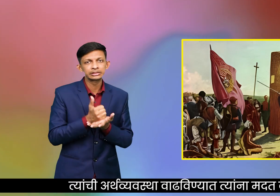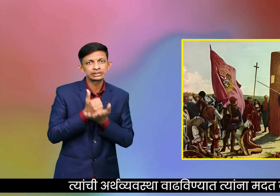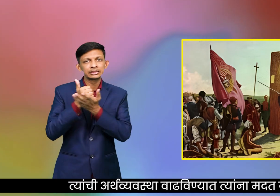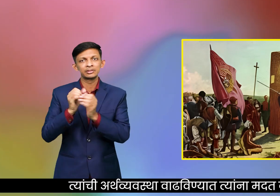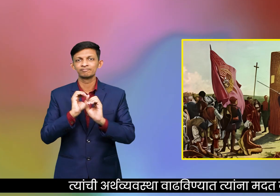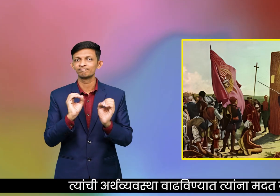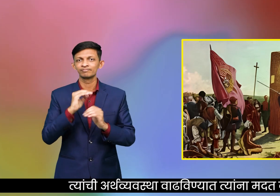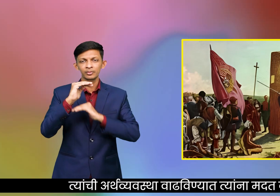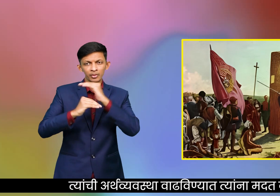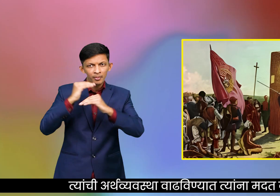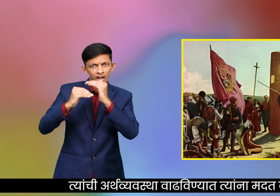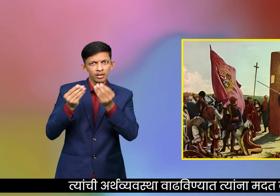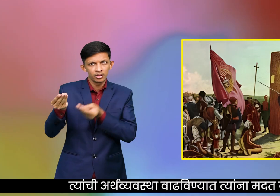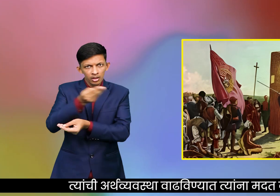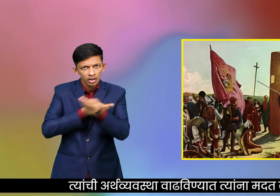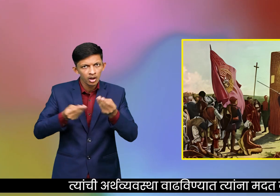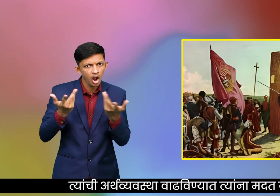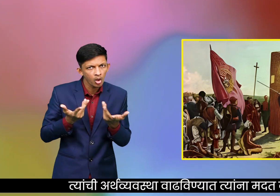वाढविण्यात त्यांना मदत केली नाही.